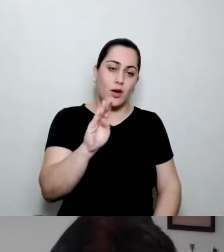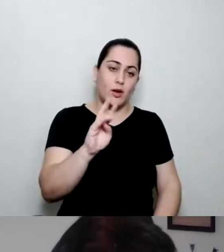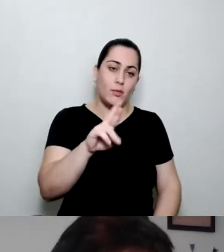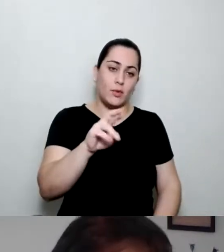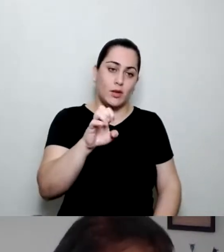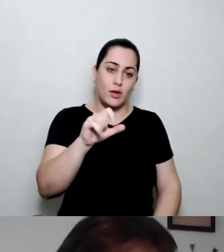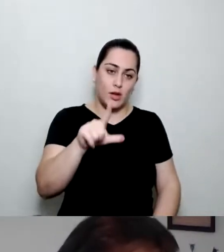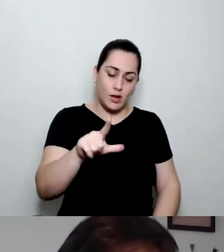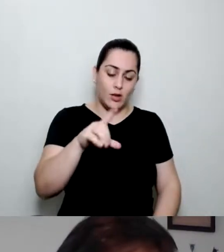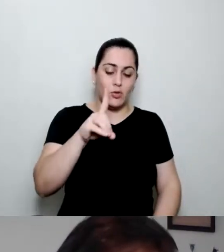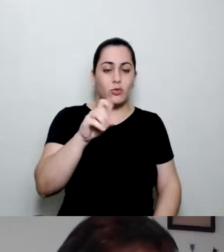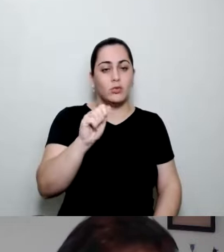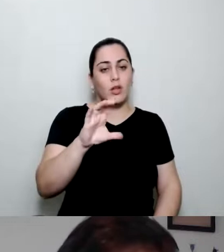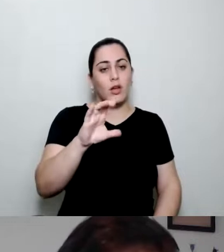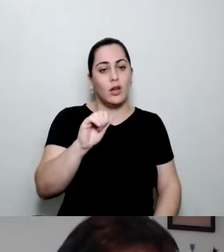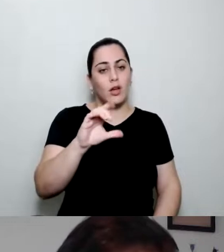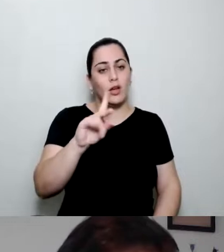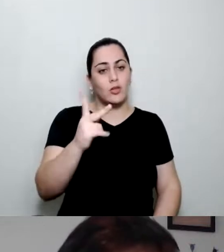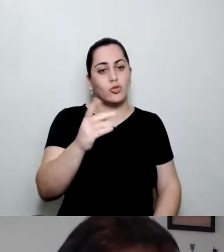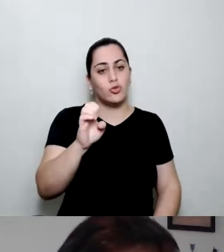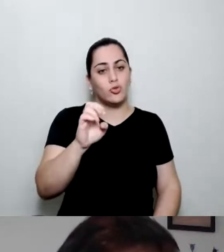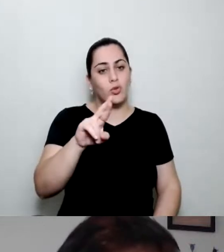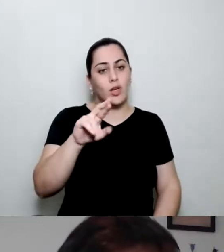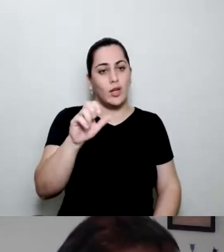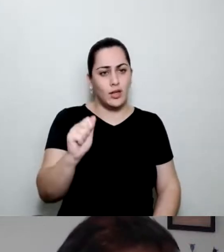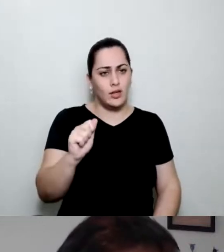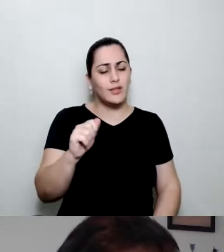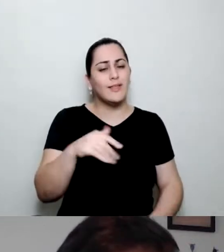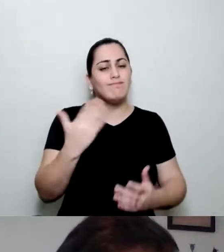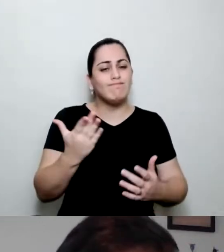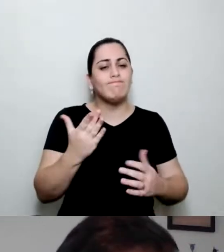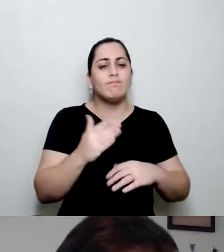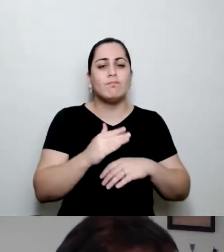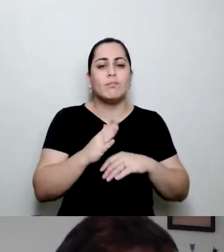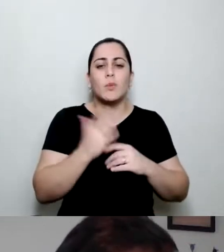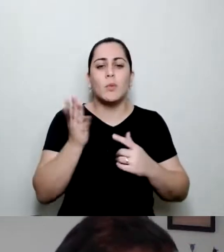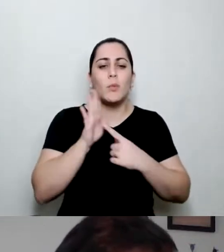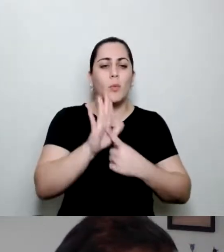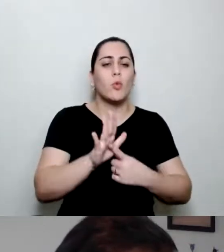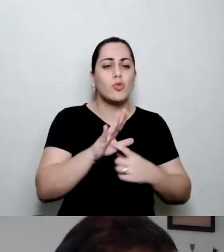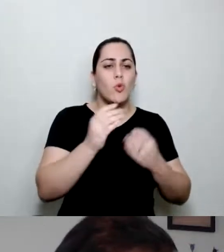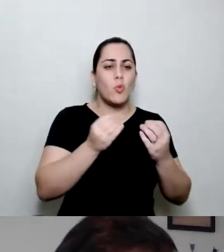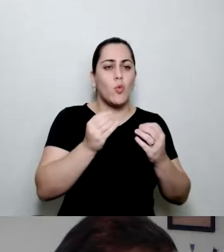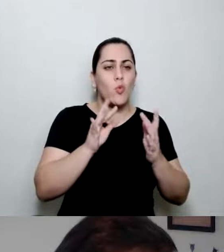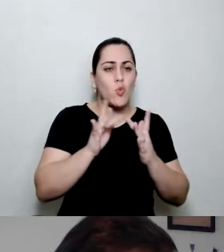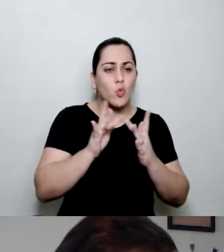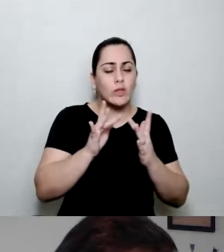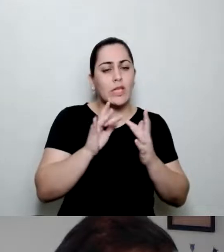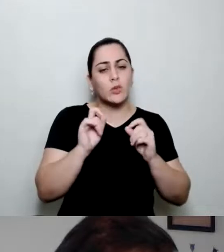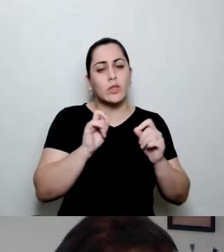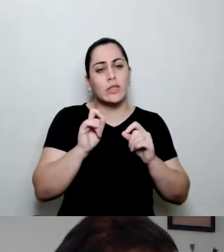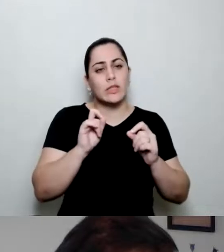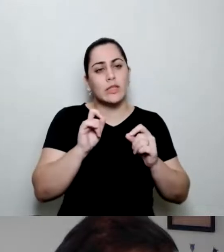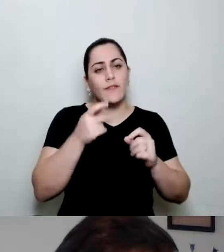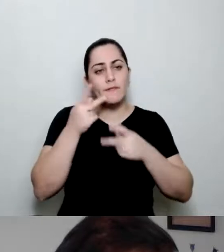dados, os maiores efeitos do contato assim, aparecem em situações de